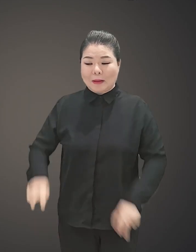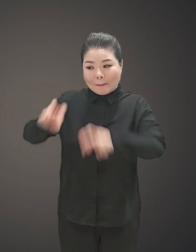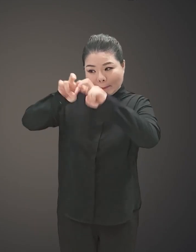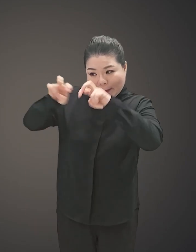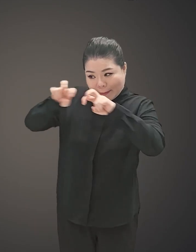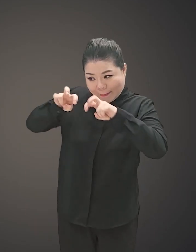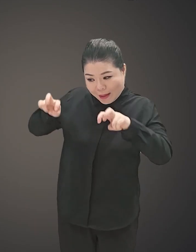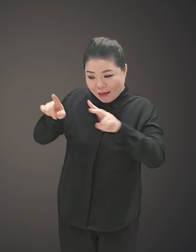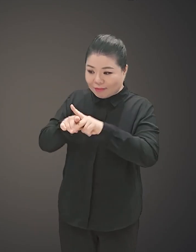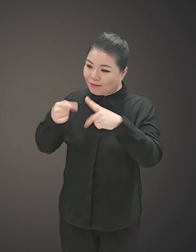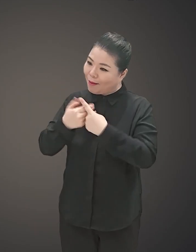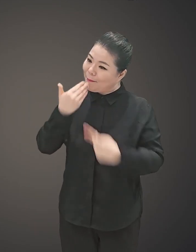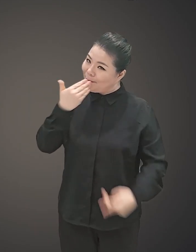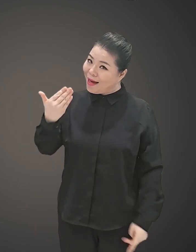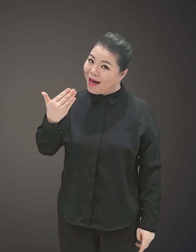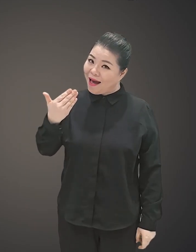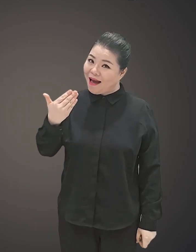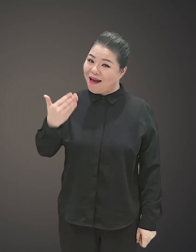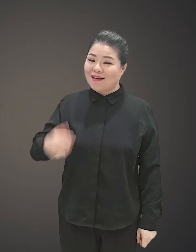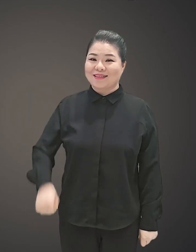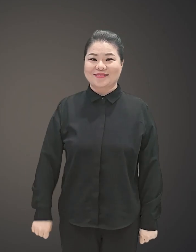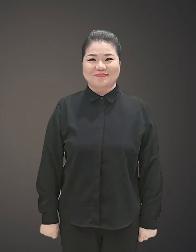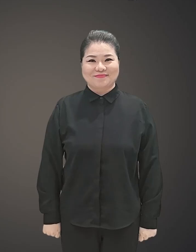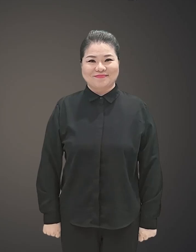자꾸자꾸 들여다보면 알게 될까요?